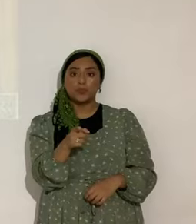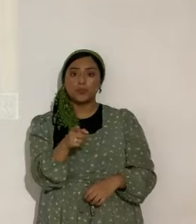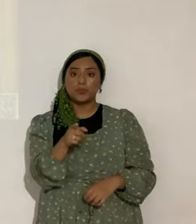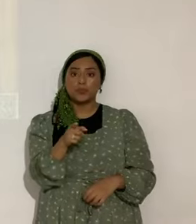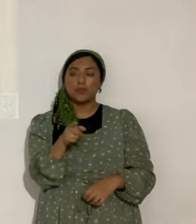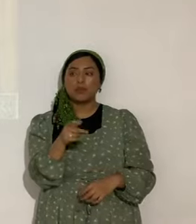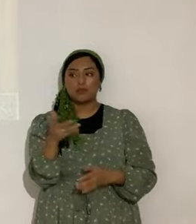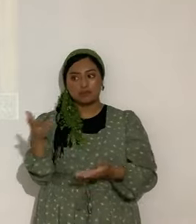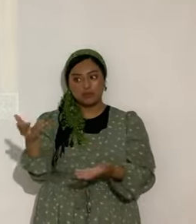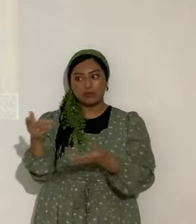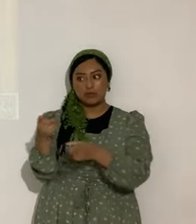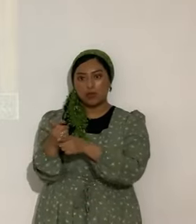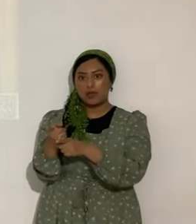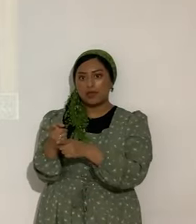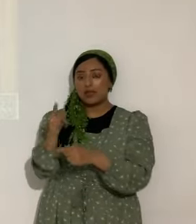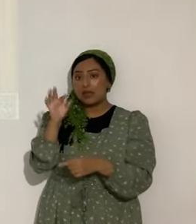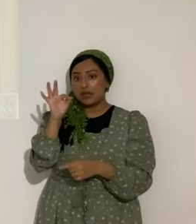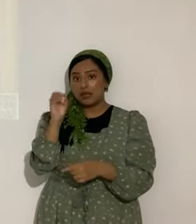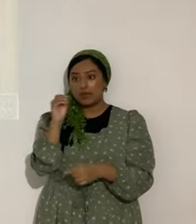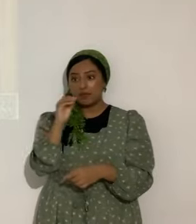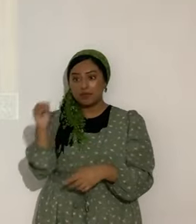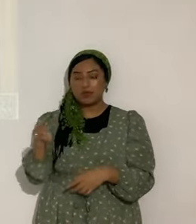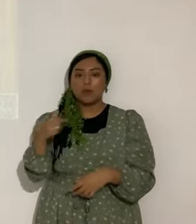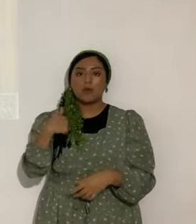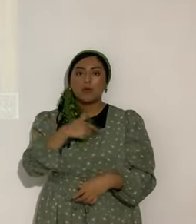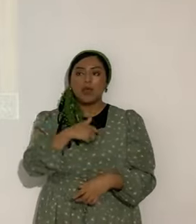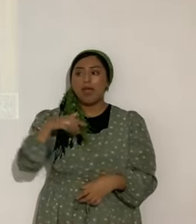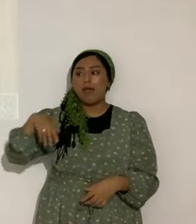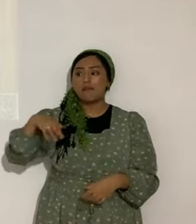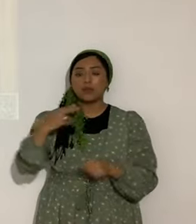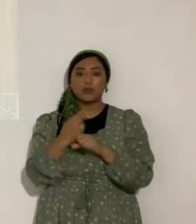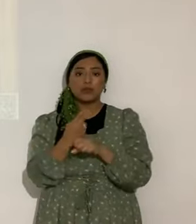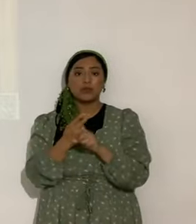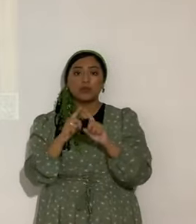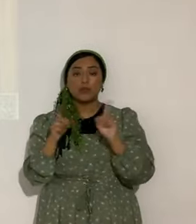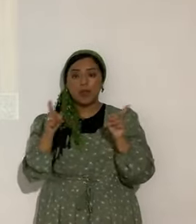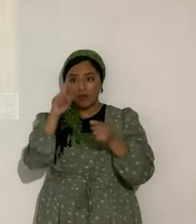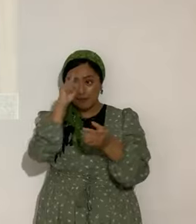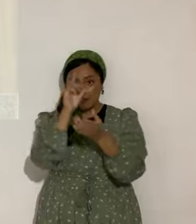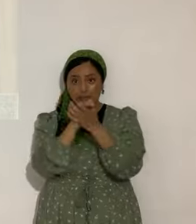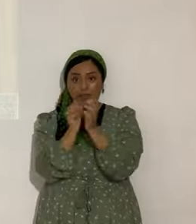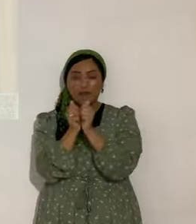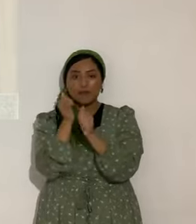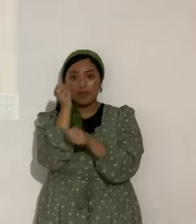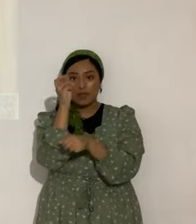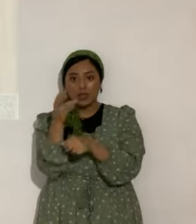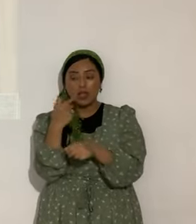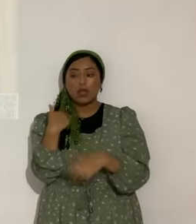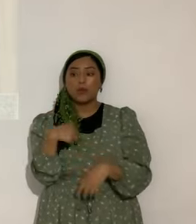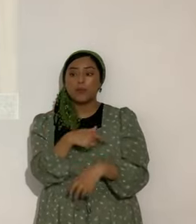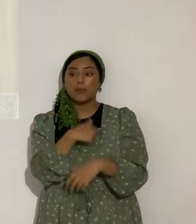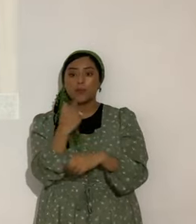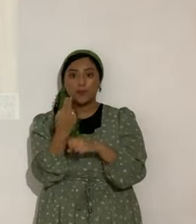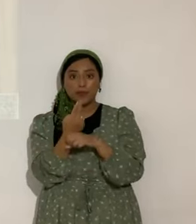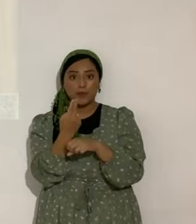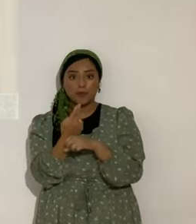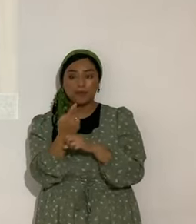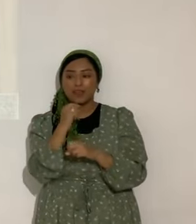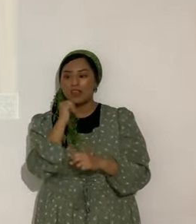les doy la razón. El 90% no la hemos utilizado. Pero los creyentes en Yashua utilizamos. Si no es 100%.